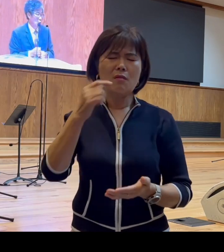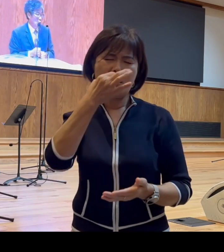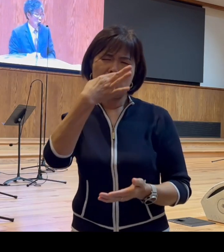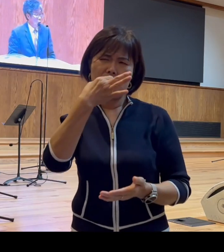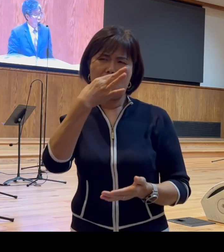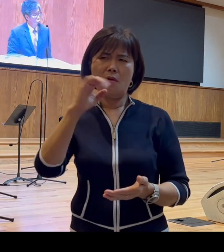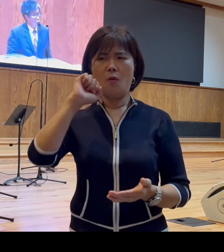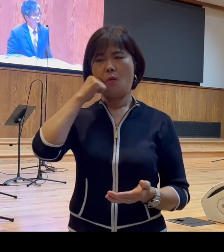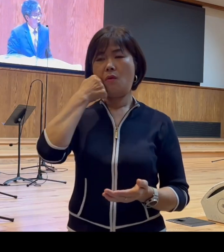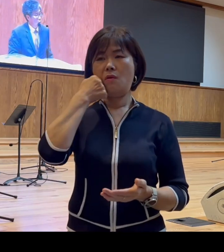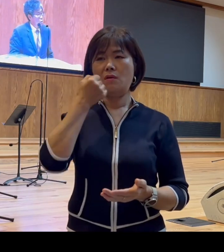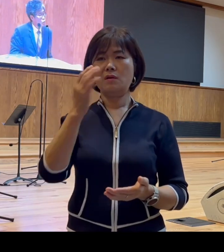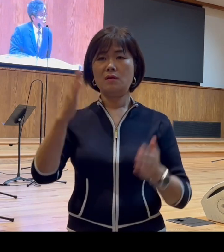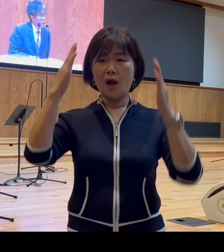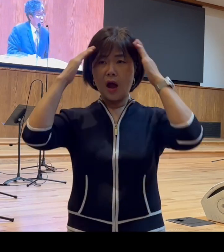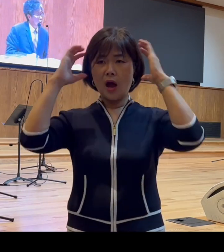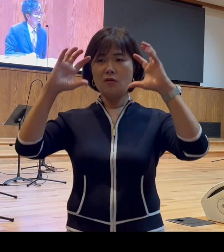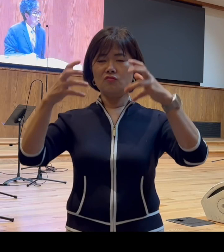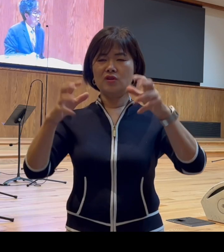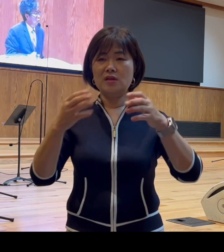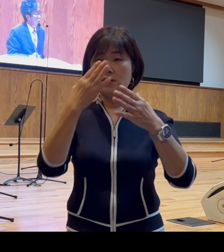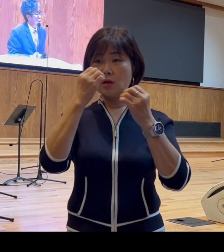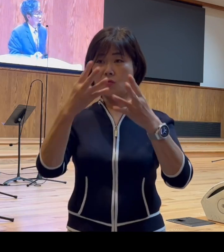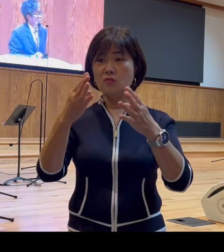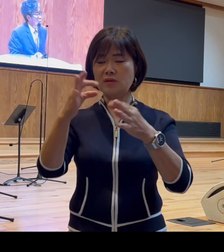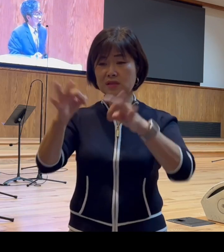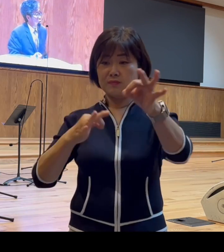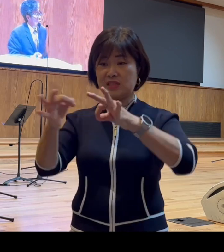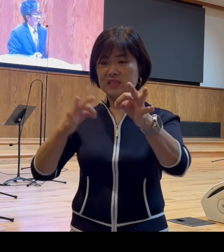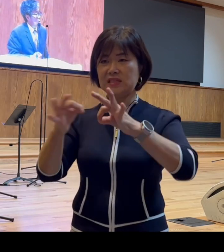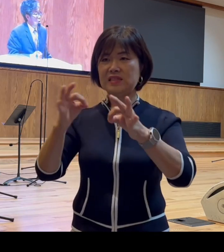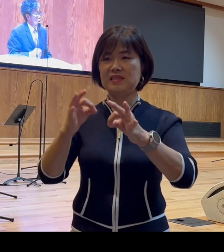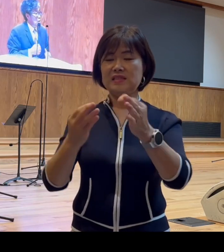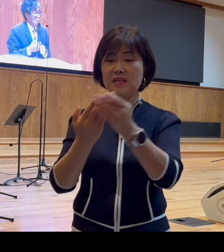거예요. 그래서 한국에 신종 비즈니스가 생겼는데